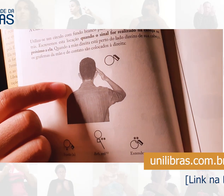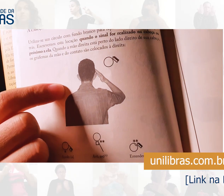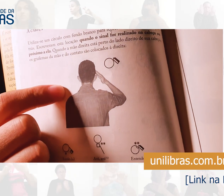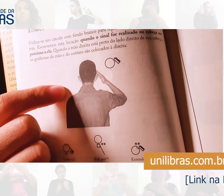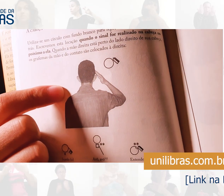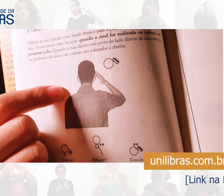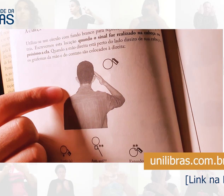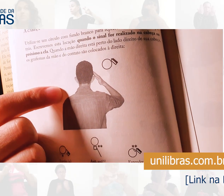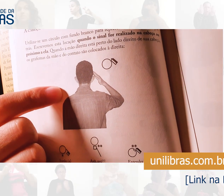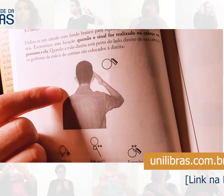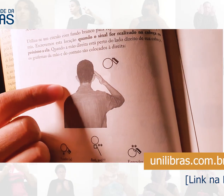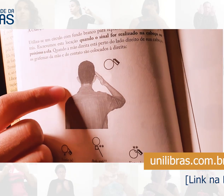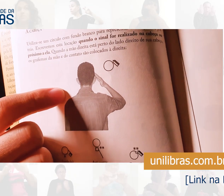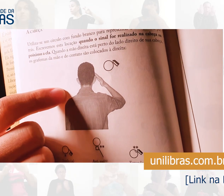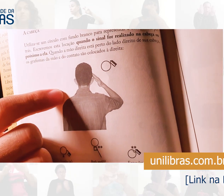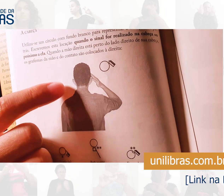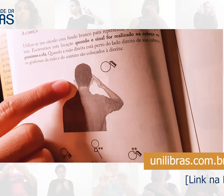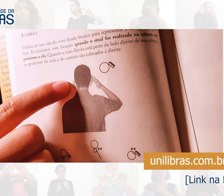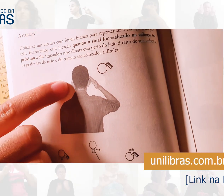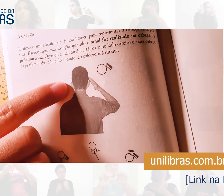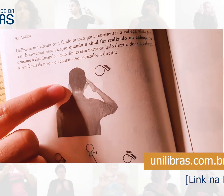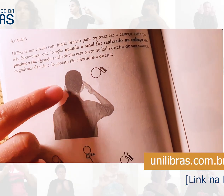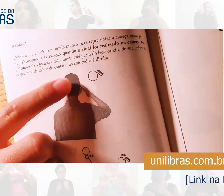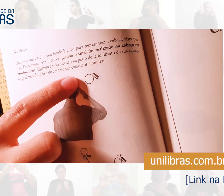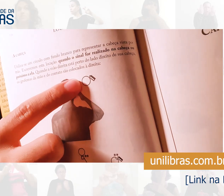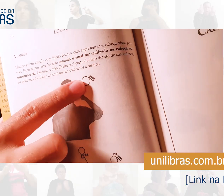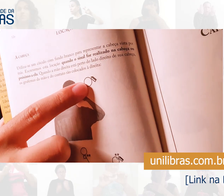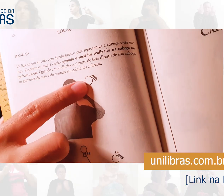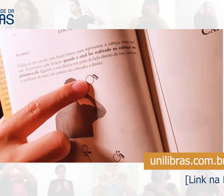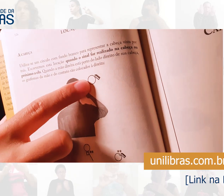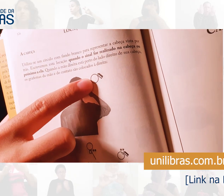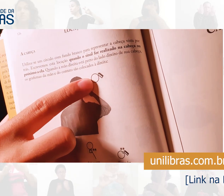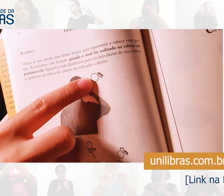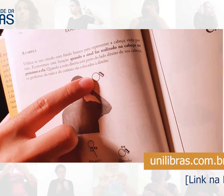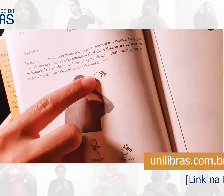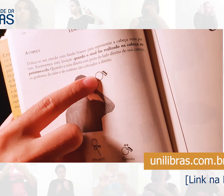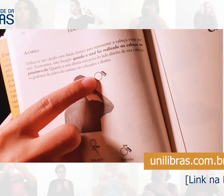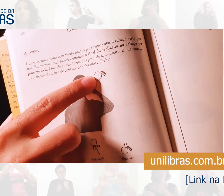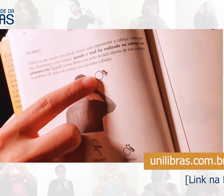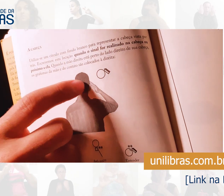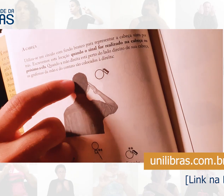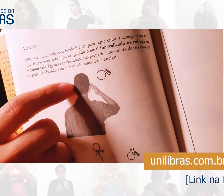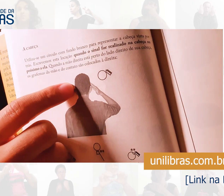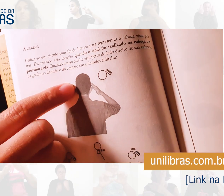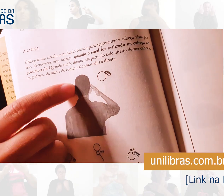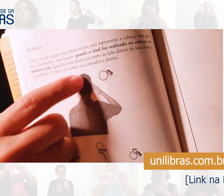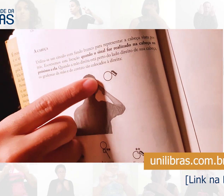cabelo curtinho. Você vê a foto e vê o sinal escrito, percebe?